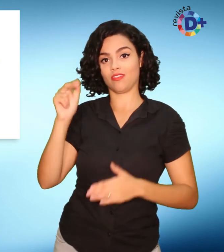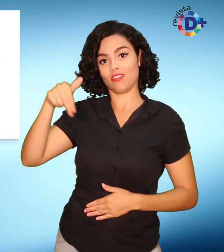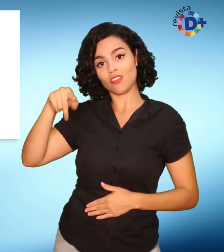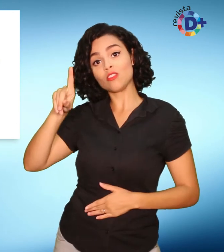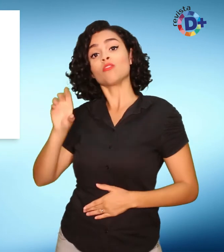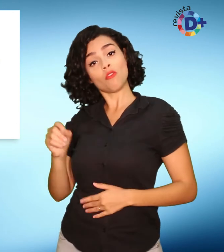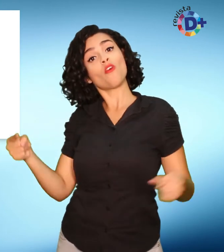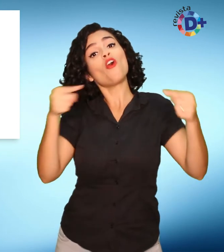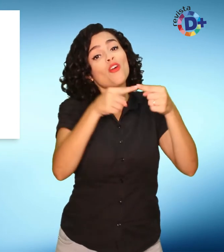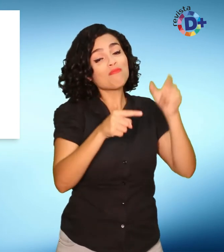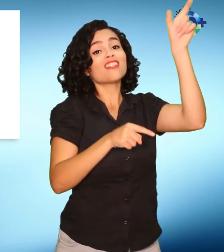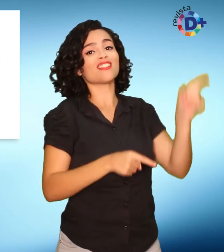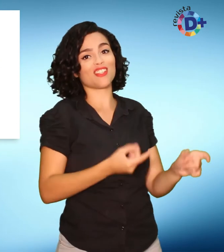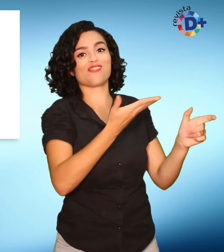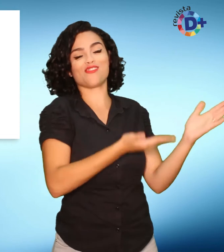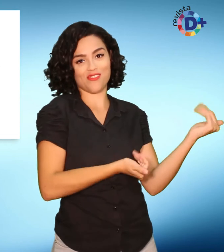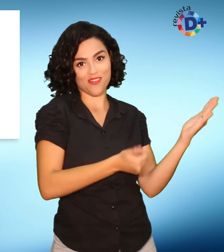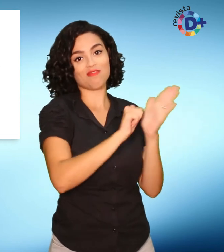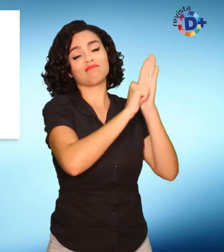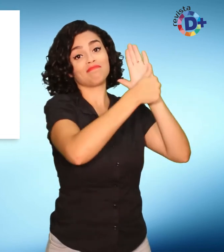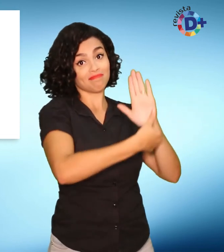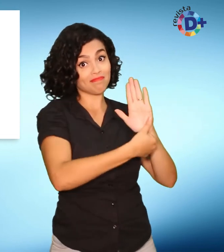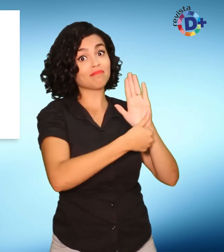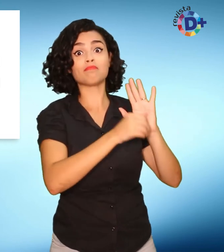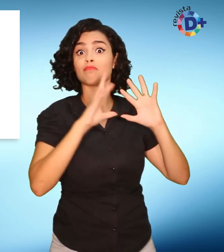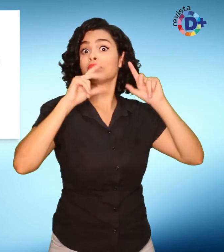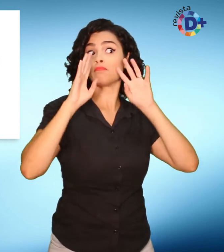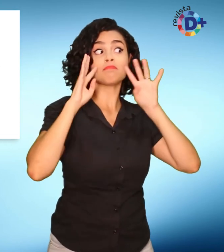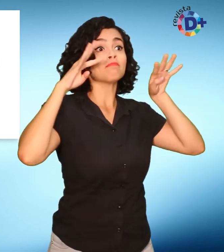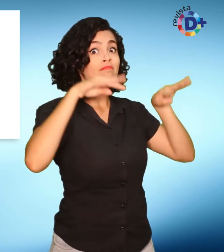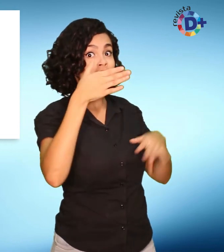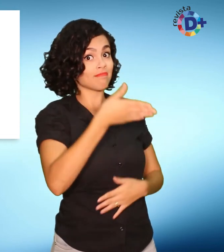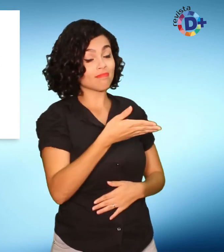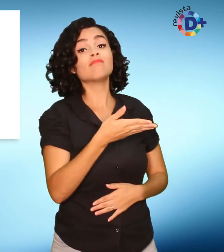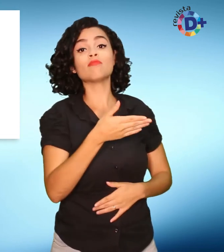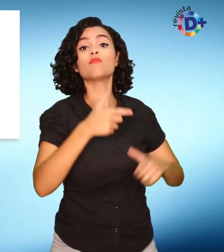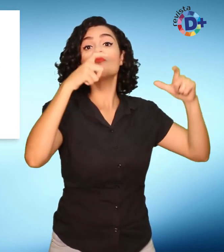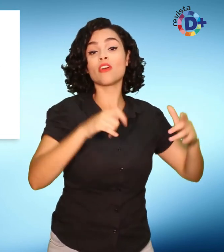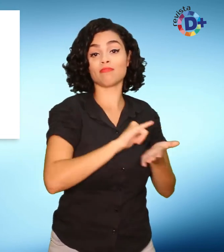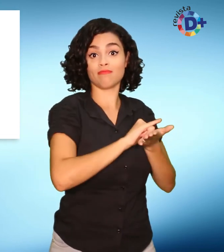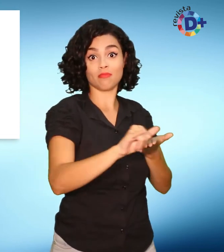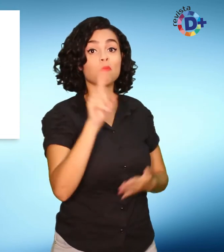adéqua perfeitamente um jovem com síndrome de down que está em destaque em nova york nos estados unidos